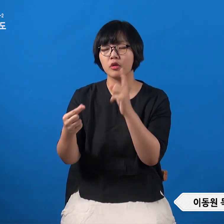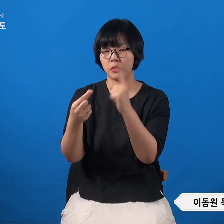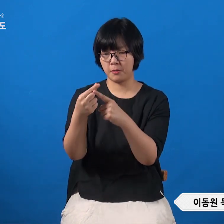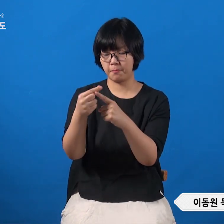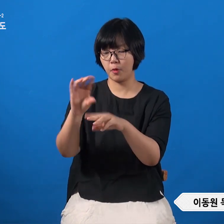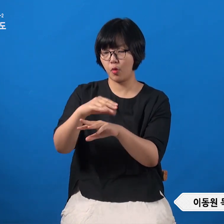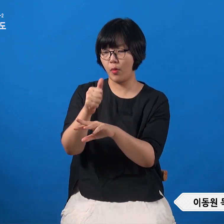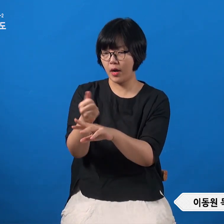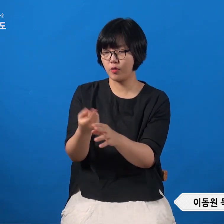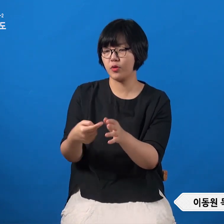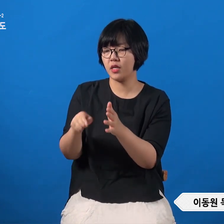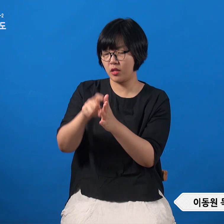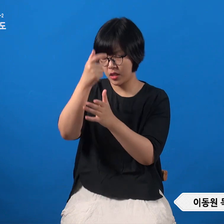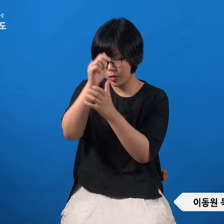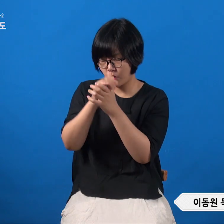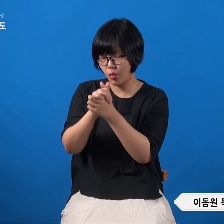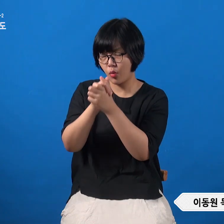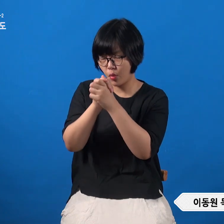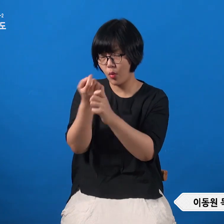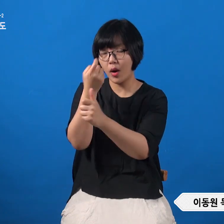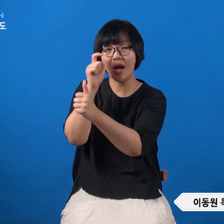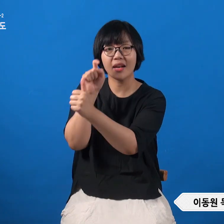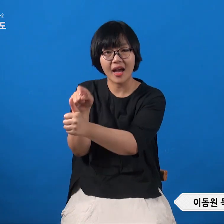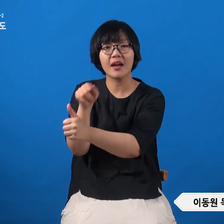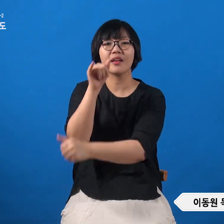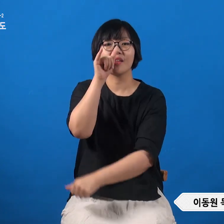위해서. 그 임금이 어떤 임금인 줄 아세요?